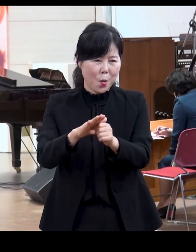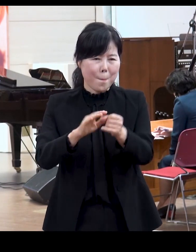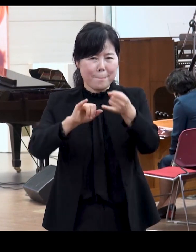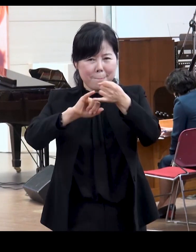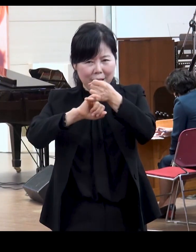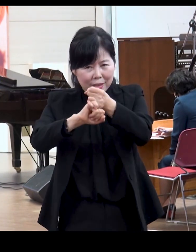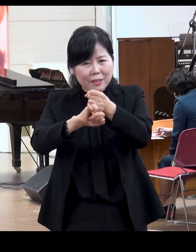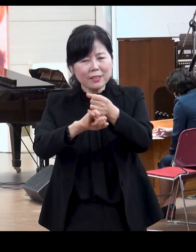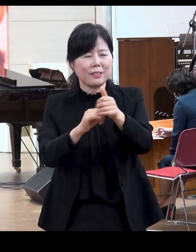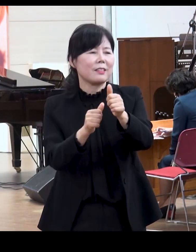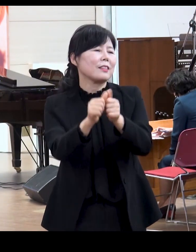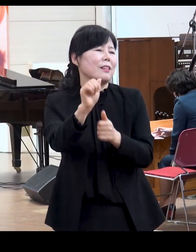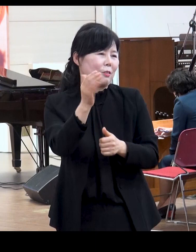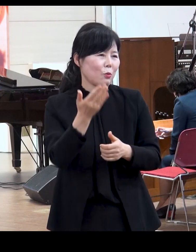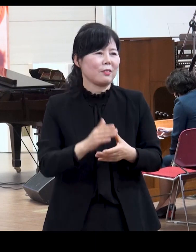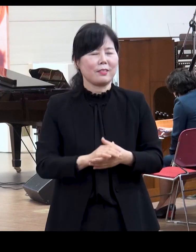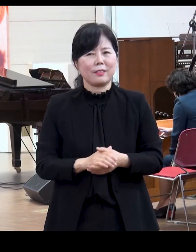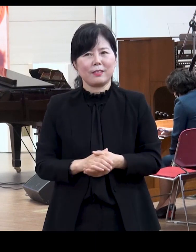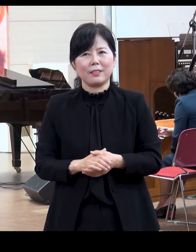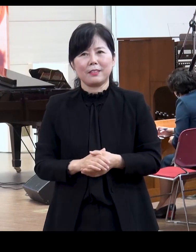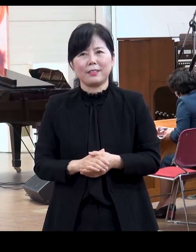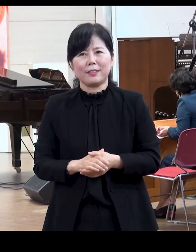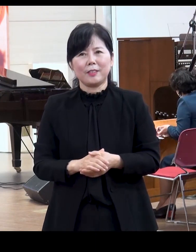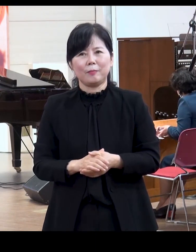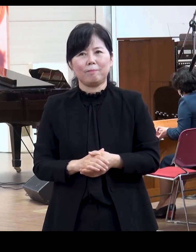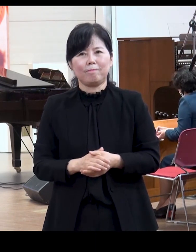그 사랑은 반드시 승리합니다.